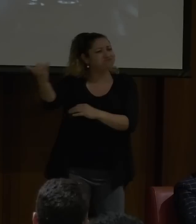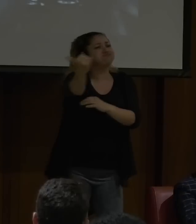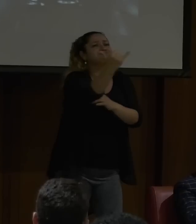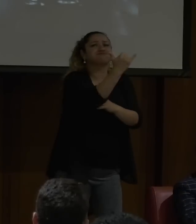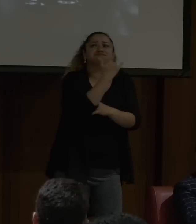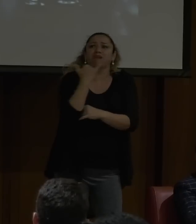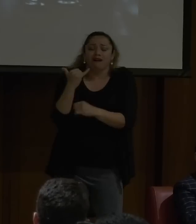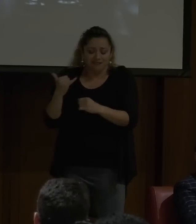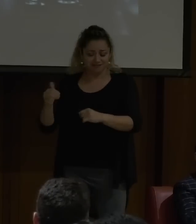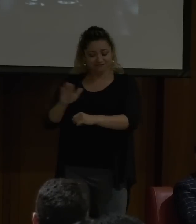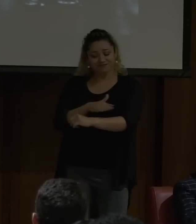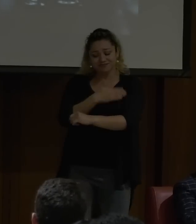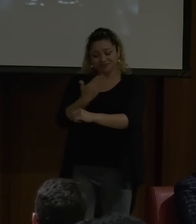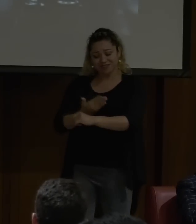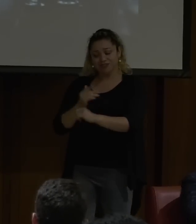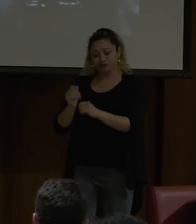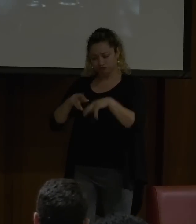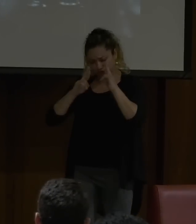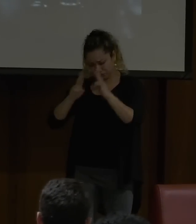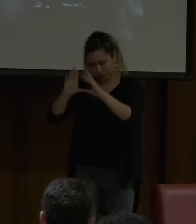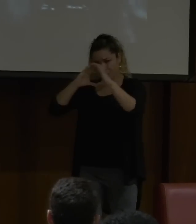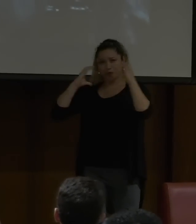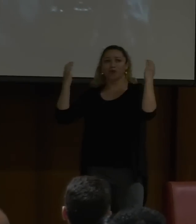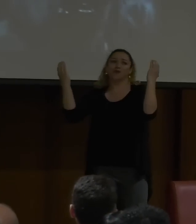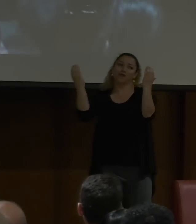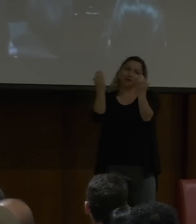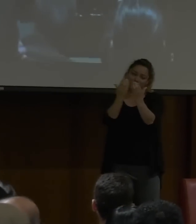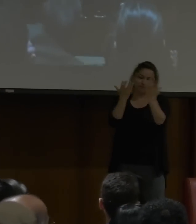Díaz, el cantor del universo.